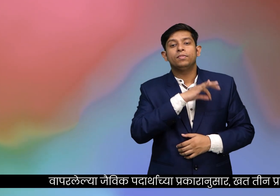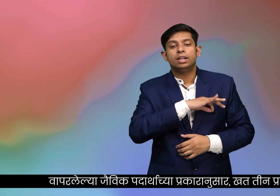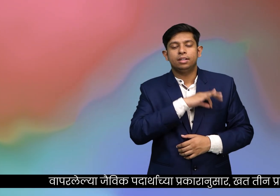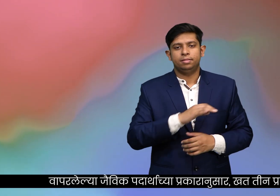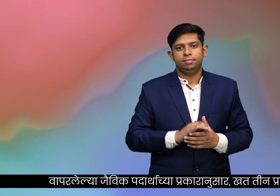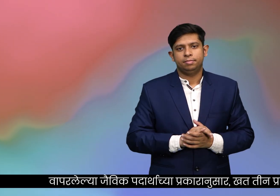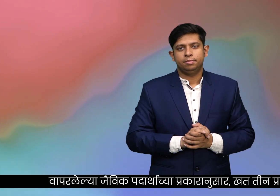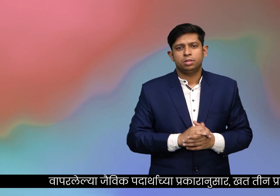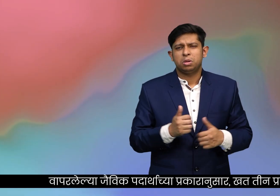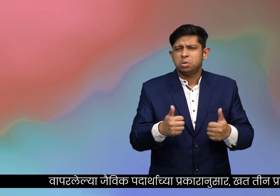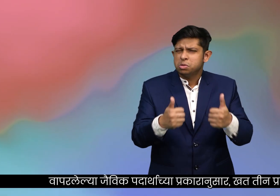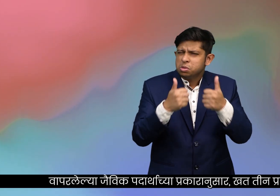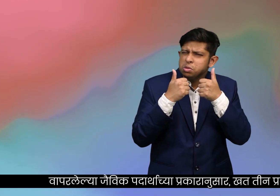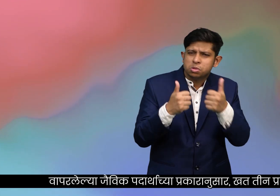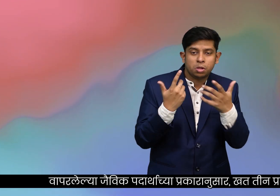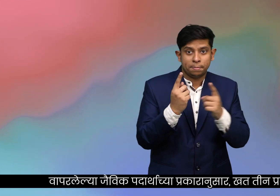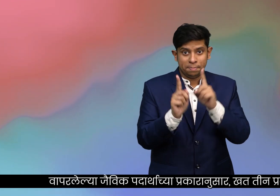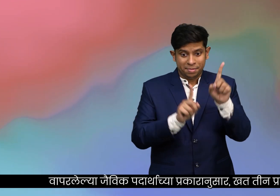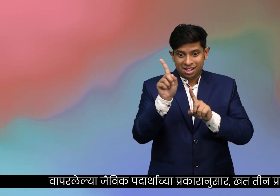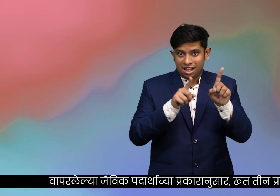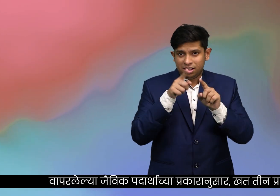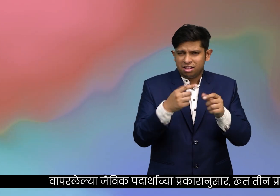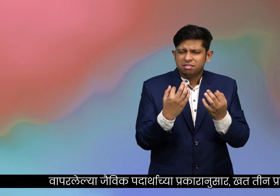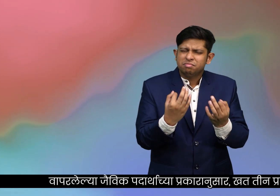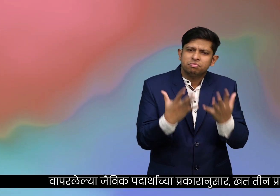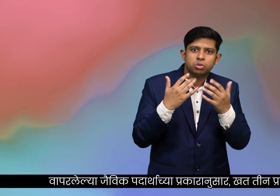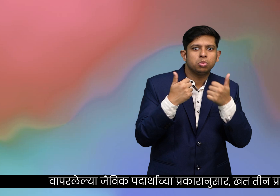वापरलेल्या जैविक पदार्थांच्या प्रकारानुसार खत 3 प्रकारचे असते.